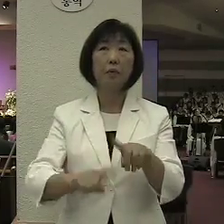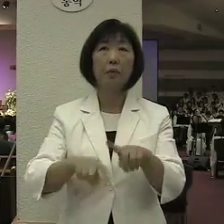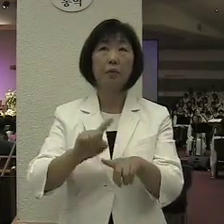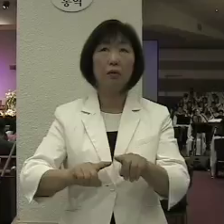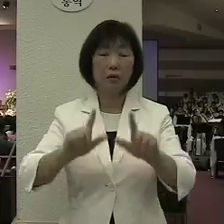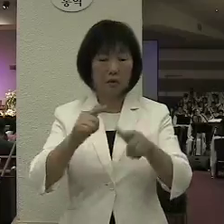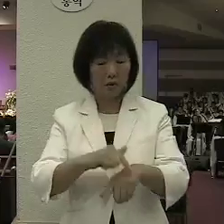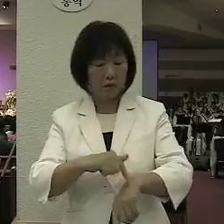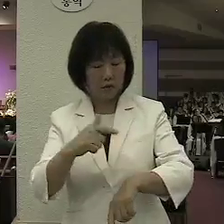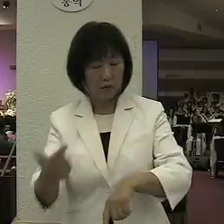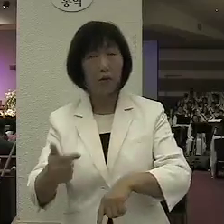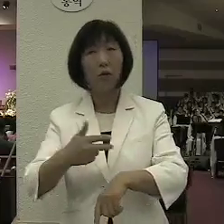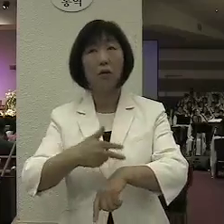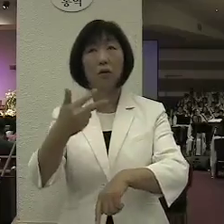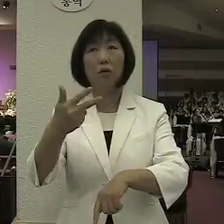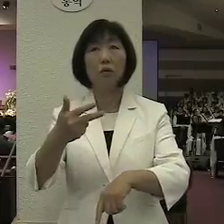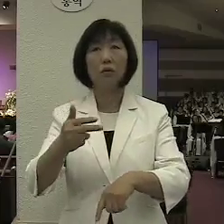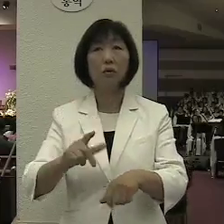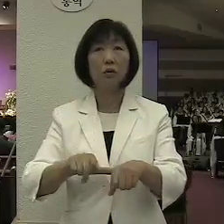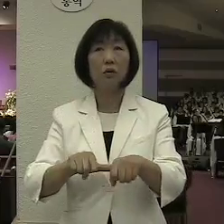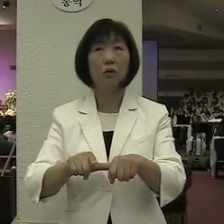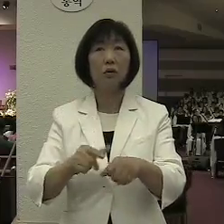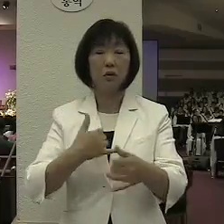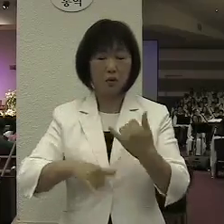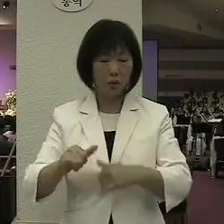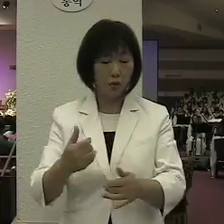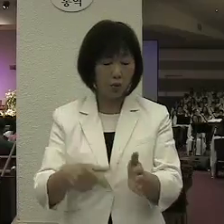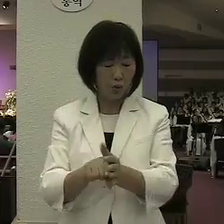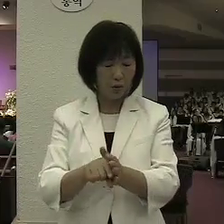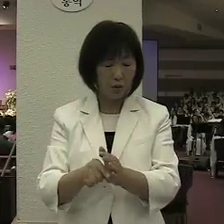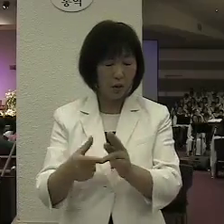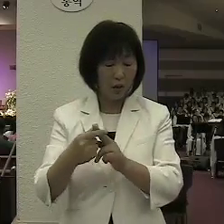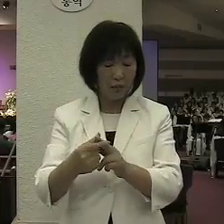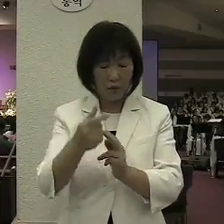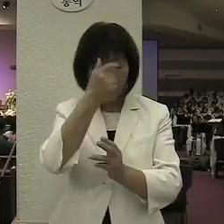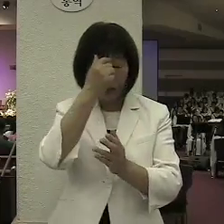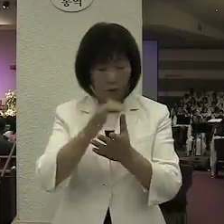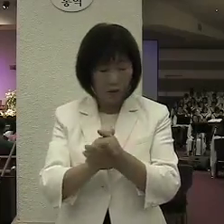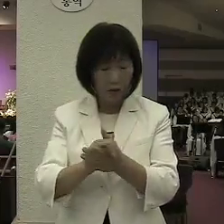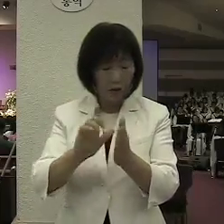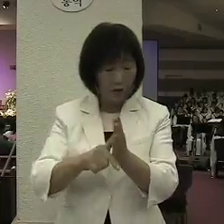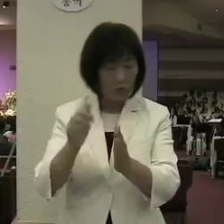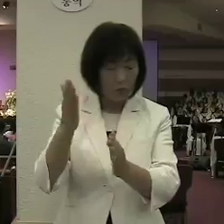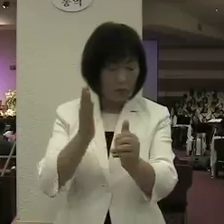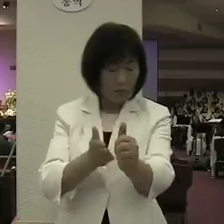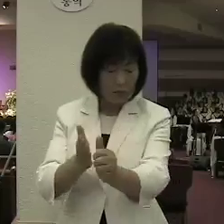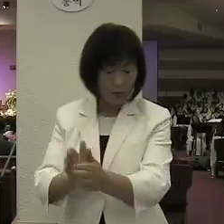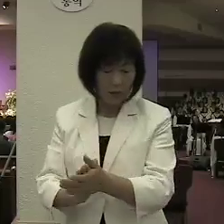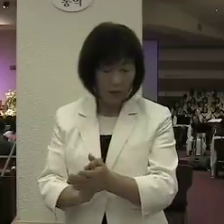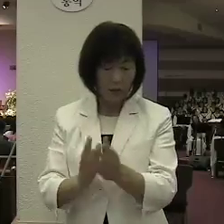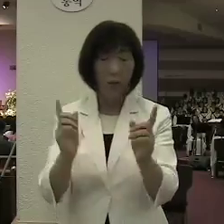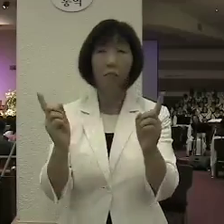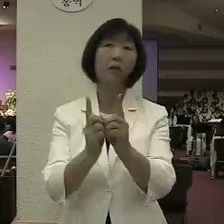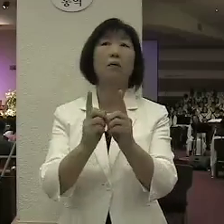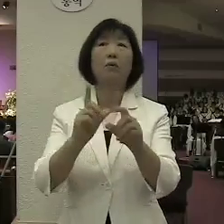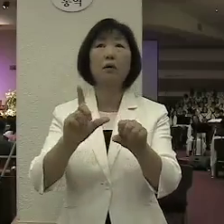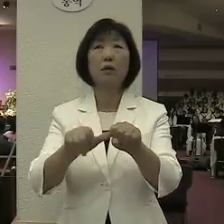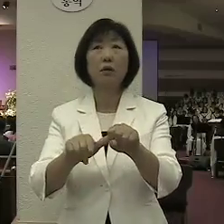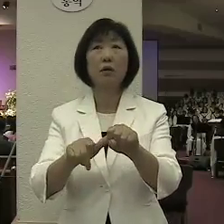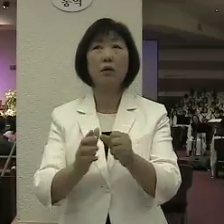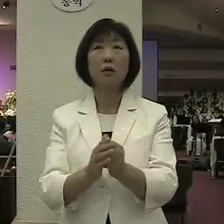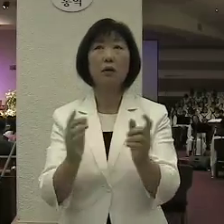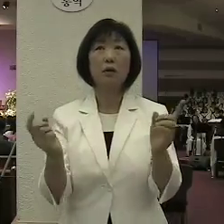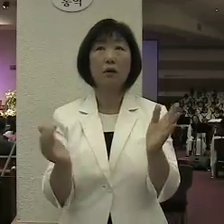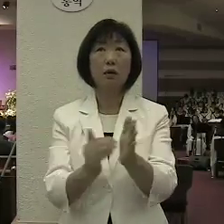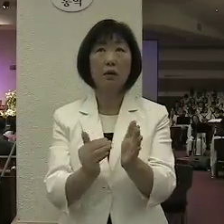영혼을 맑게 하는 귀한 그 찬양에 몰입하는 것을 통해서 하나님께 온전한 예배자로 세워지는 그런 복된 콘서트로